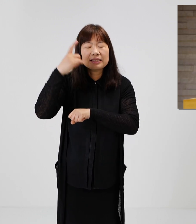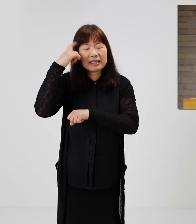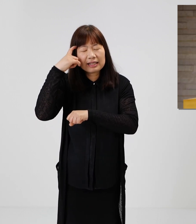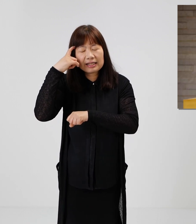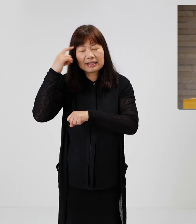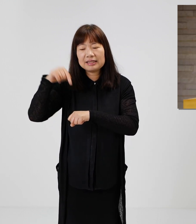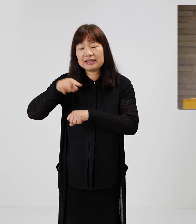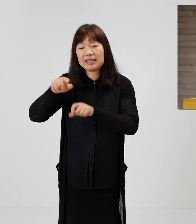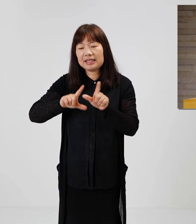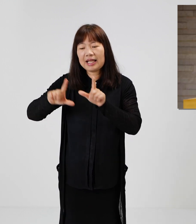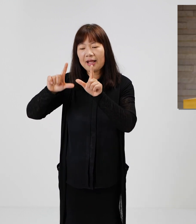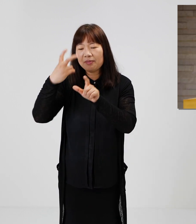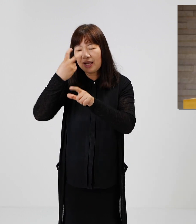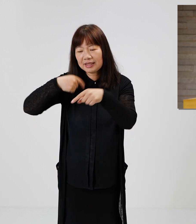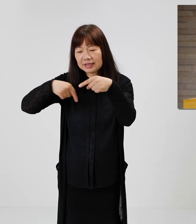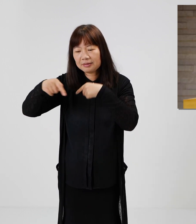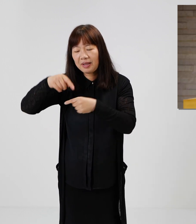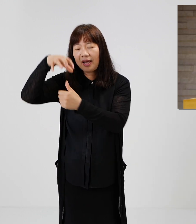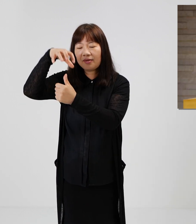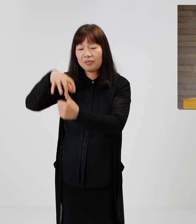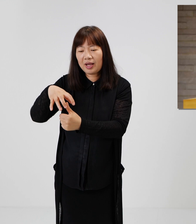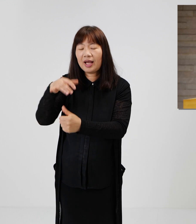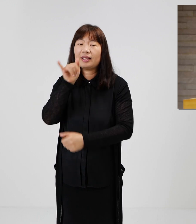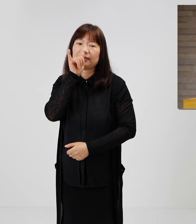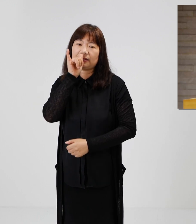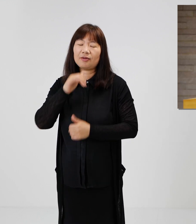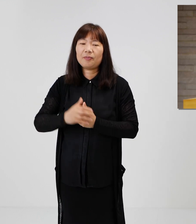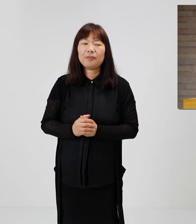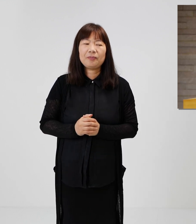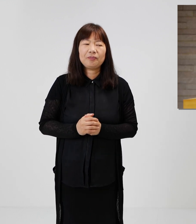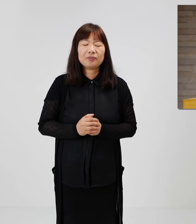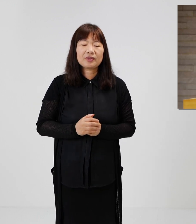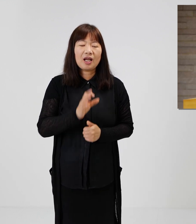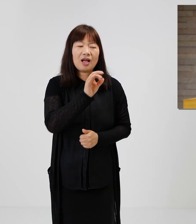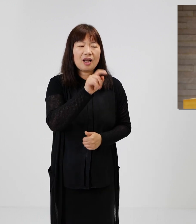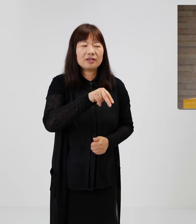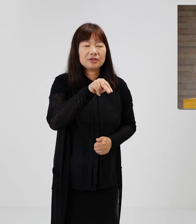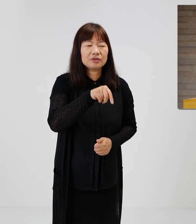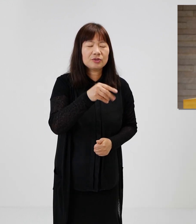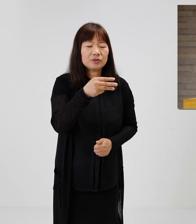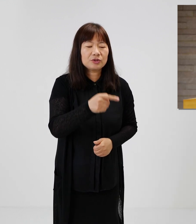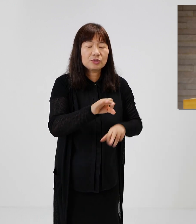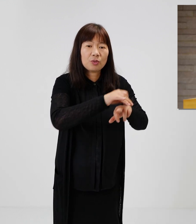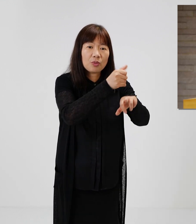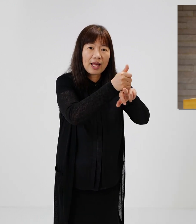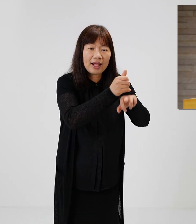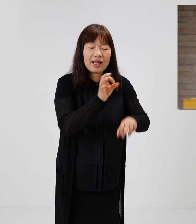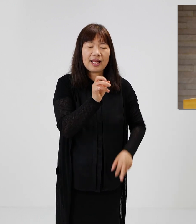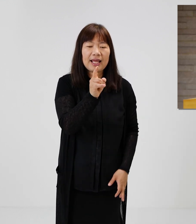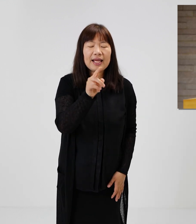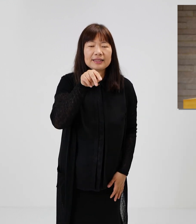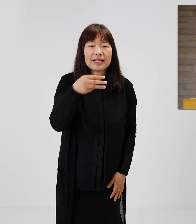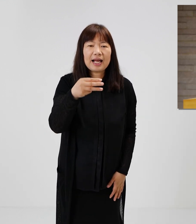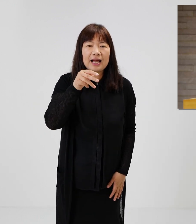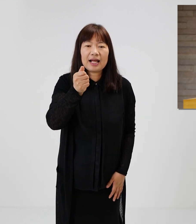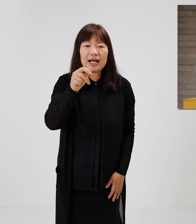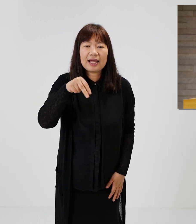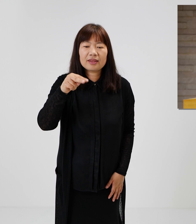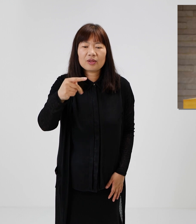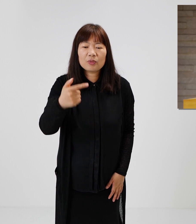있었어요. 근데 여기 보니까 끝에 아수르 왕 에살핫돈이